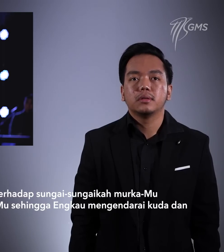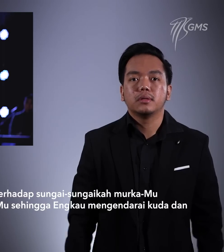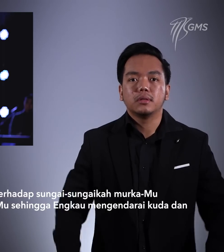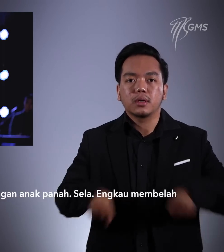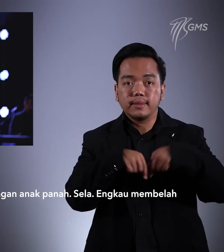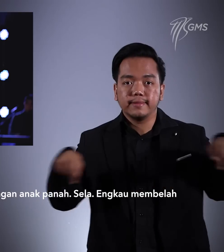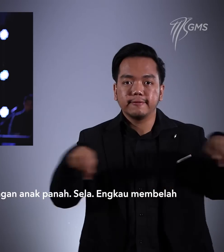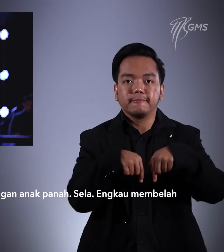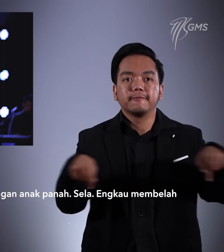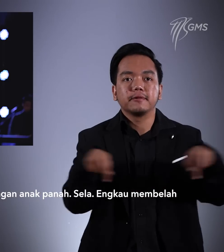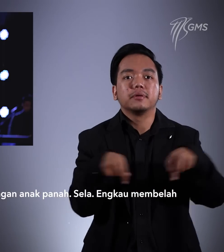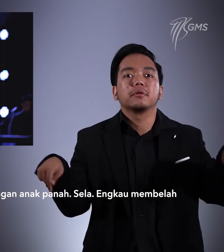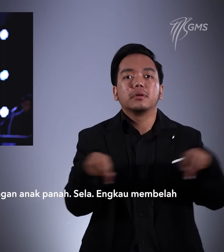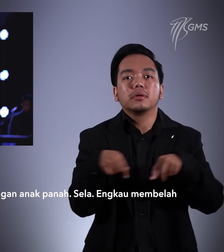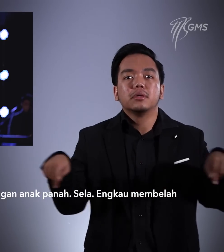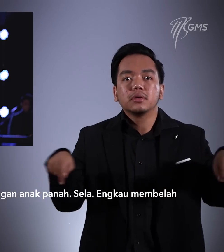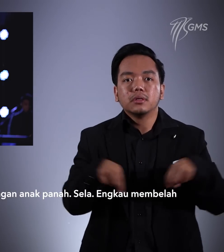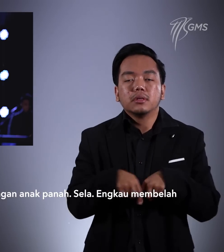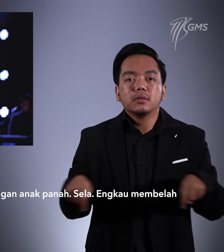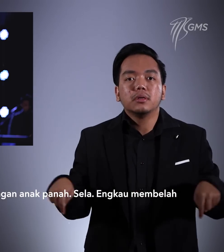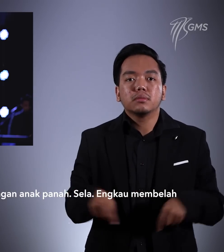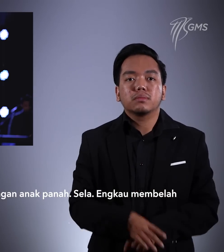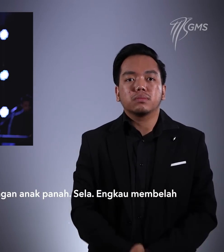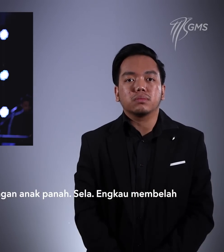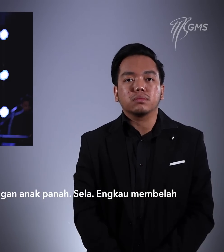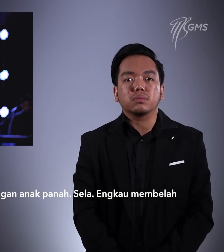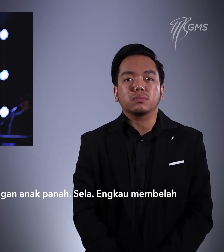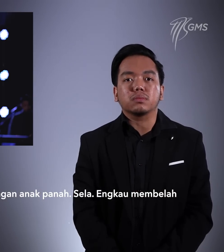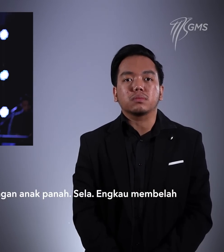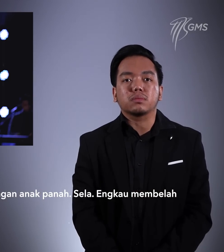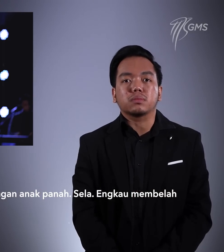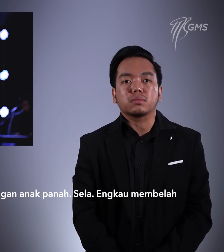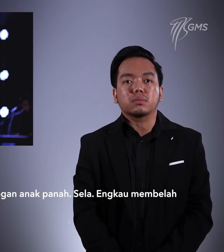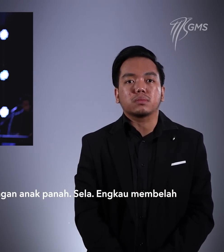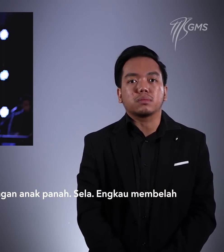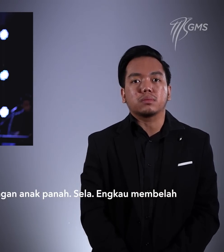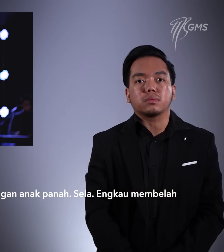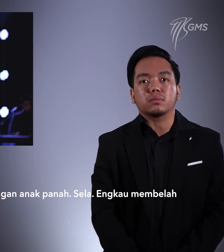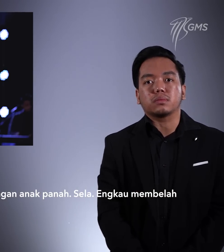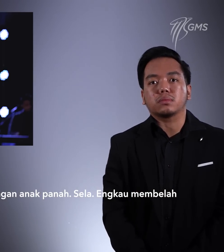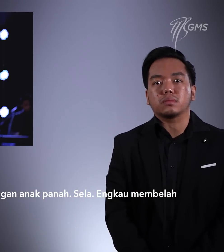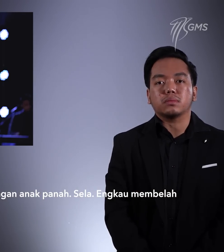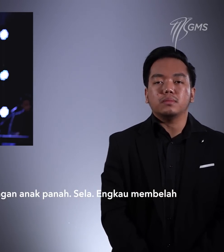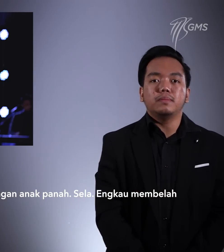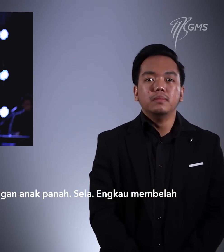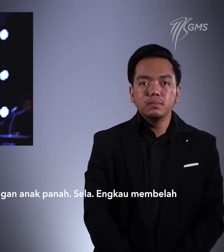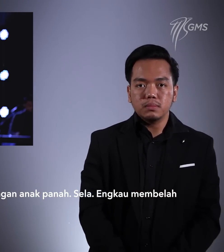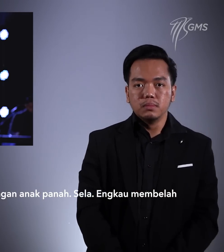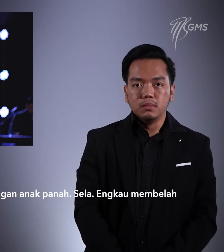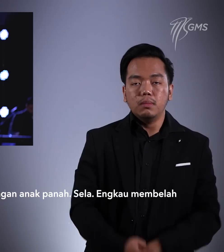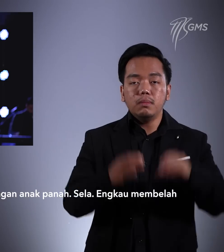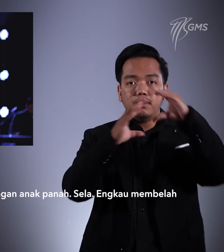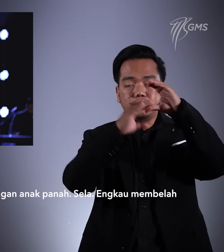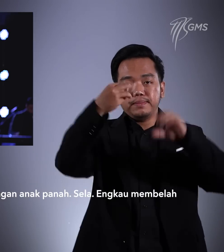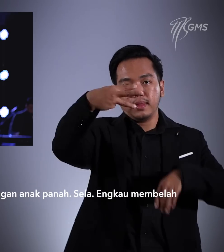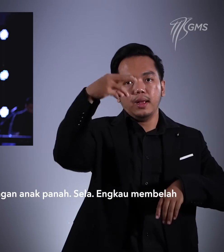kemenanganmu. Busurmu telah kau buka, telah kau isi dengan anak panah. Selah, ini bahasa